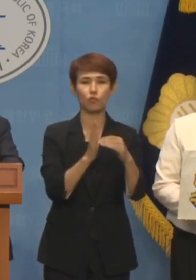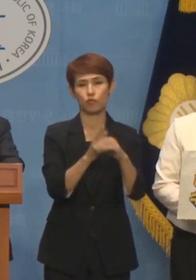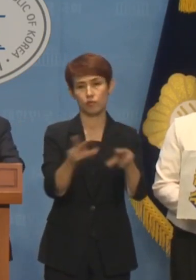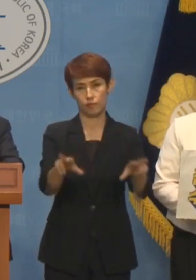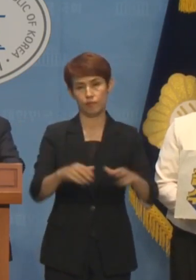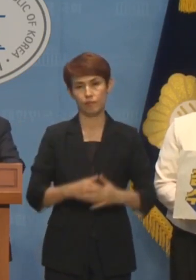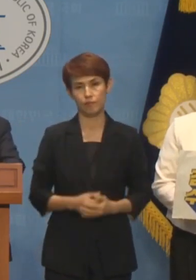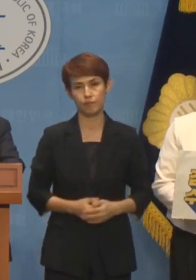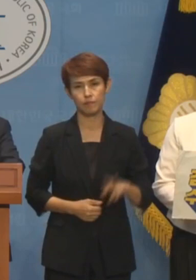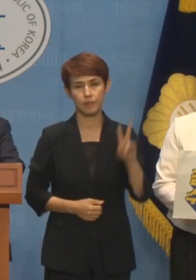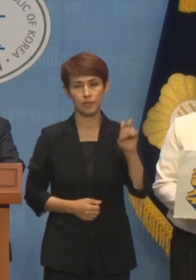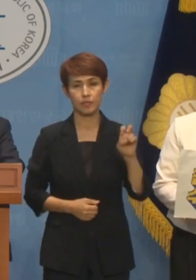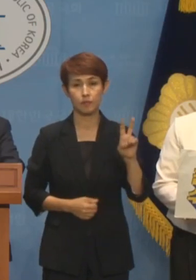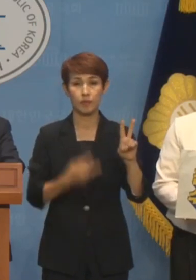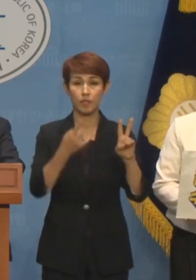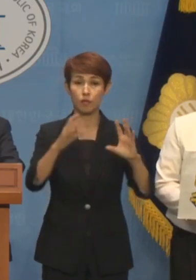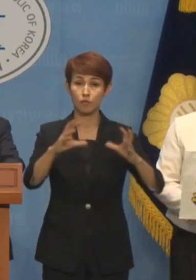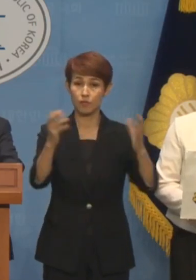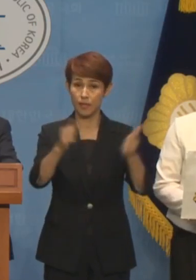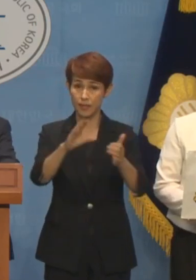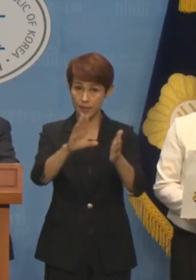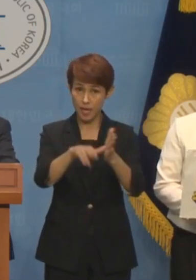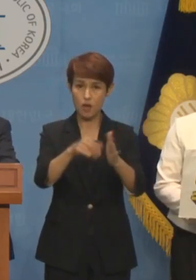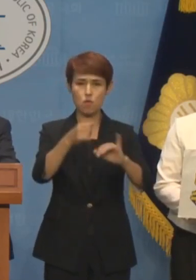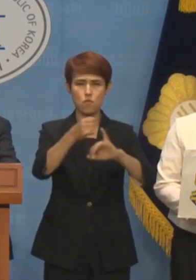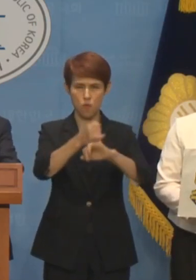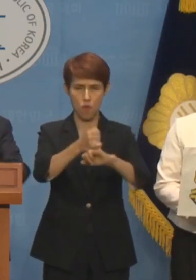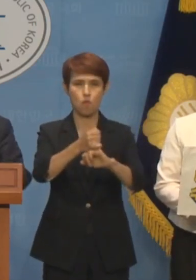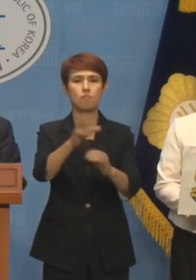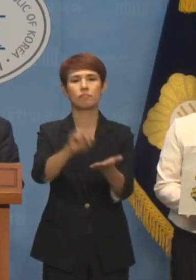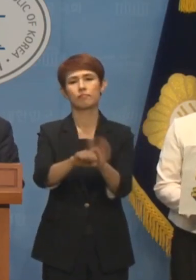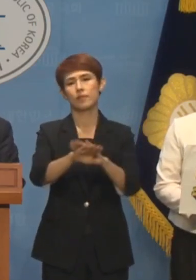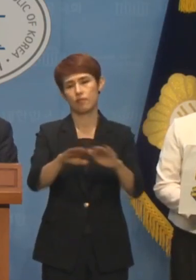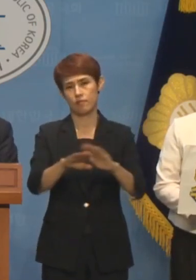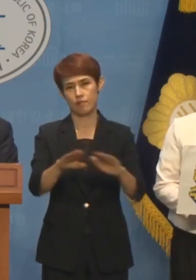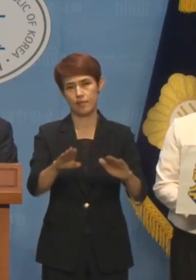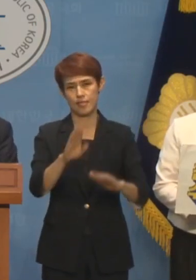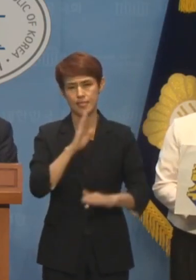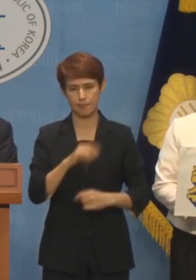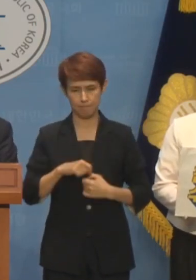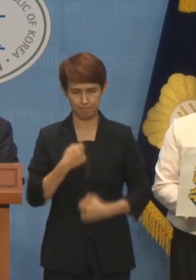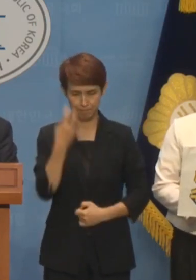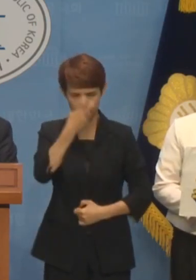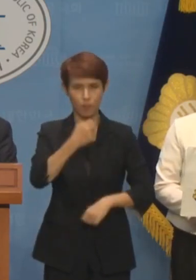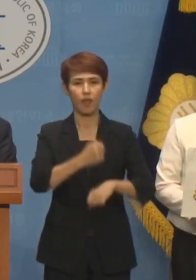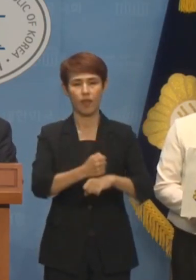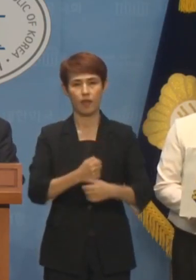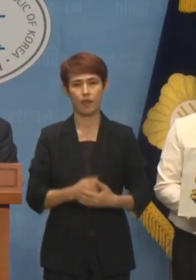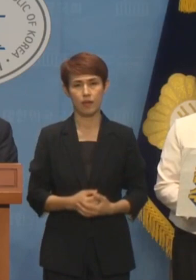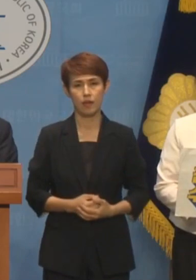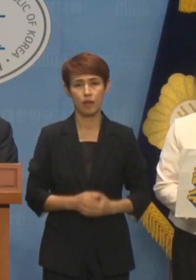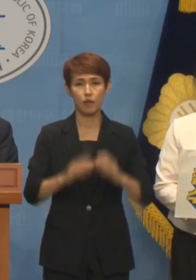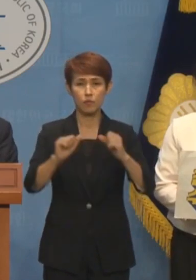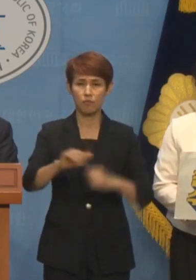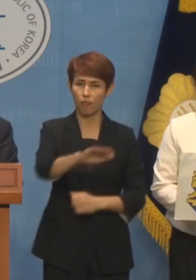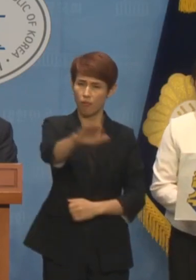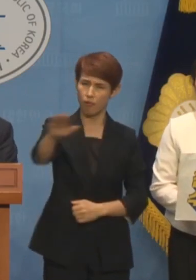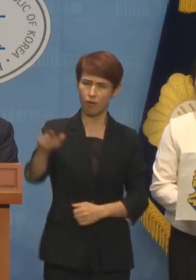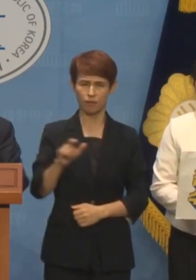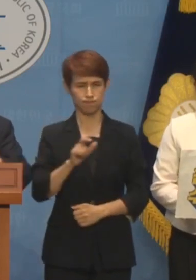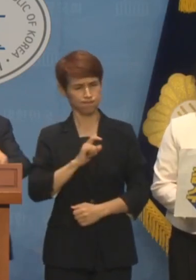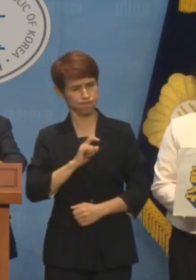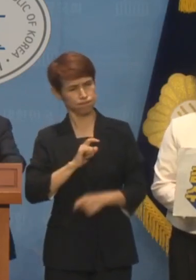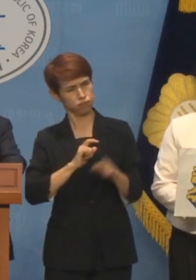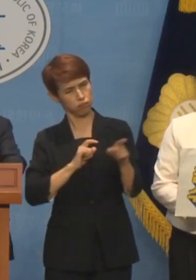상태입니다. 22대 국회에서 반드시 그 퍼즐을 맞춰 진실을 규명하도록 하겠습니다. 많은 국민이 의심하는